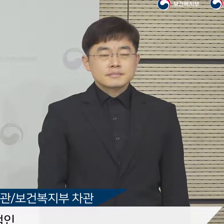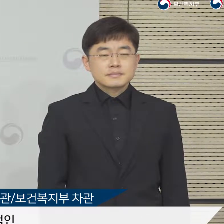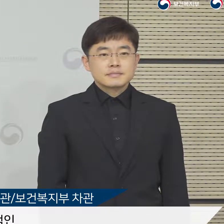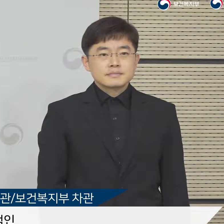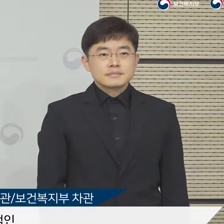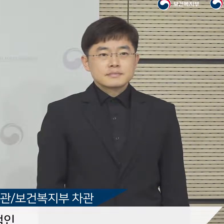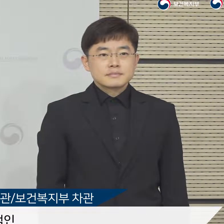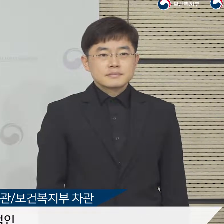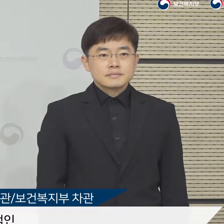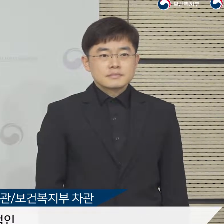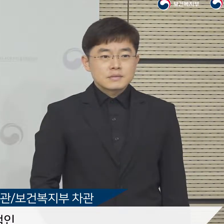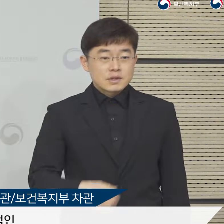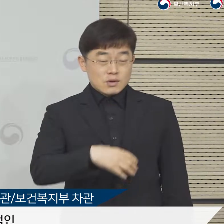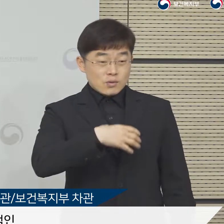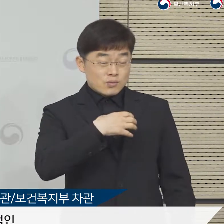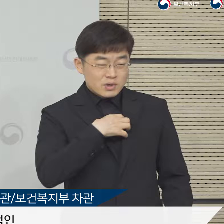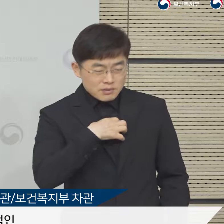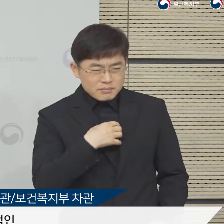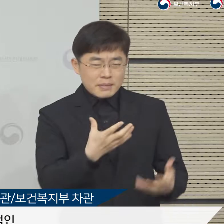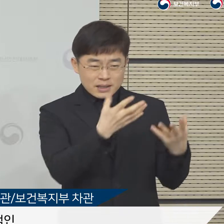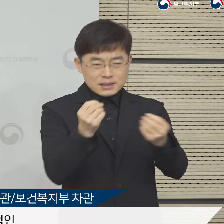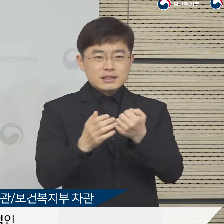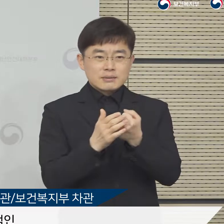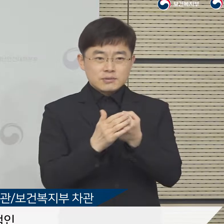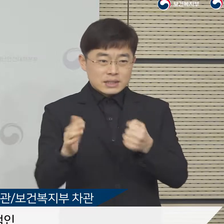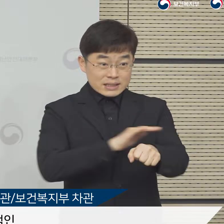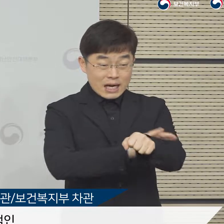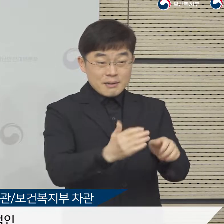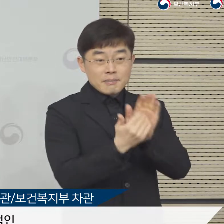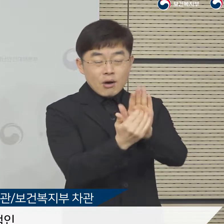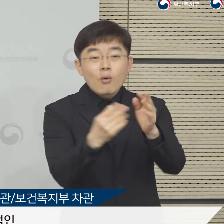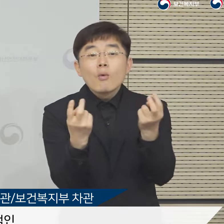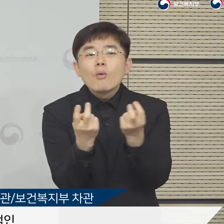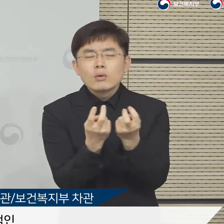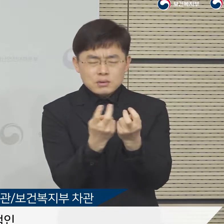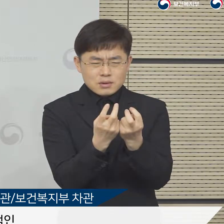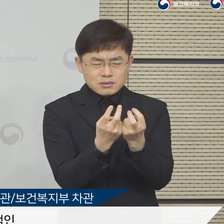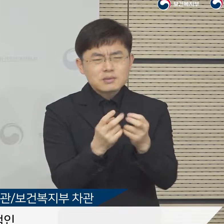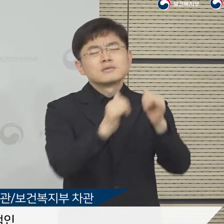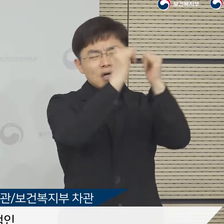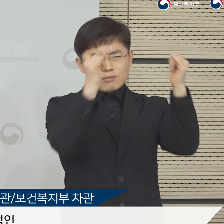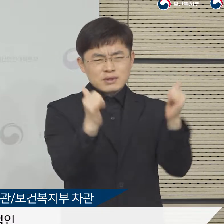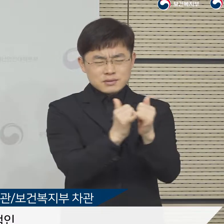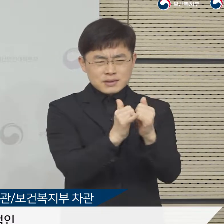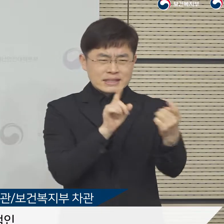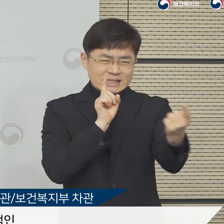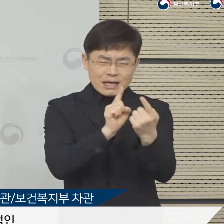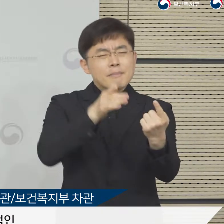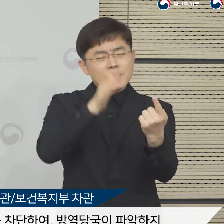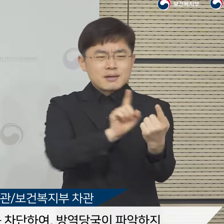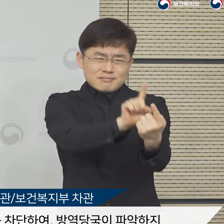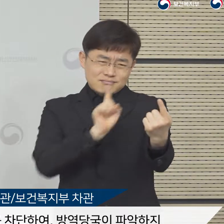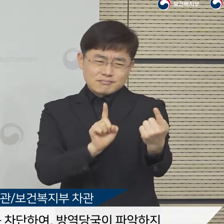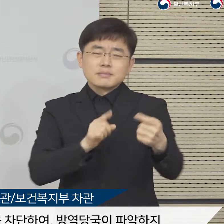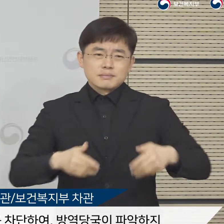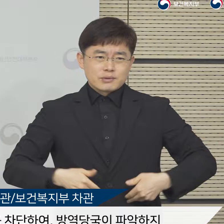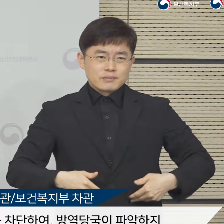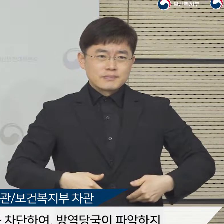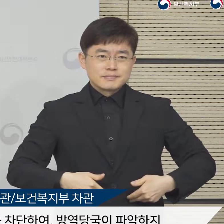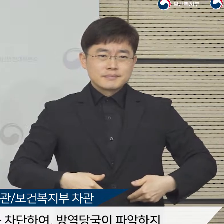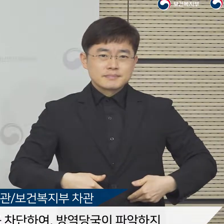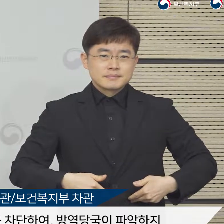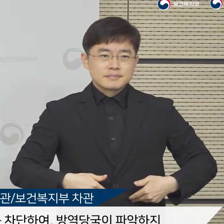이러한 위험 요인 통제에 대하여 가장 효과적인 대응 방안이 사회적 거리두기입니다. 사회적